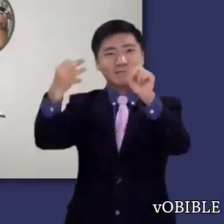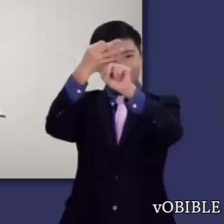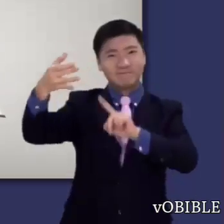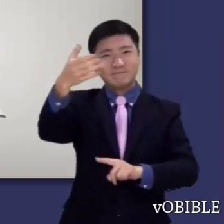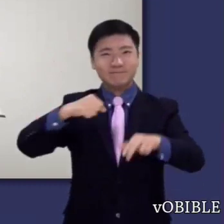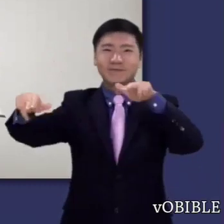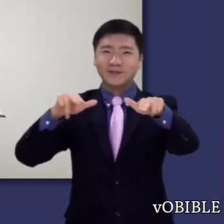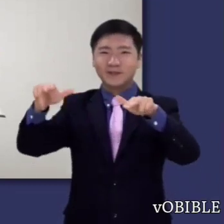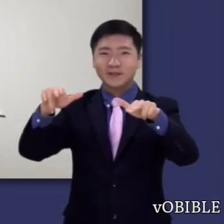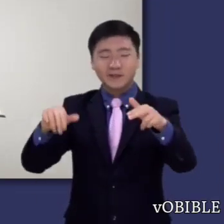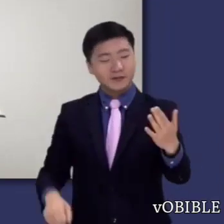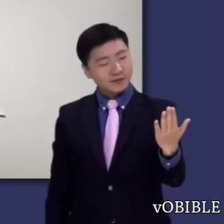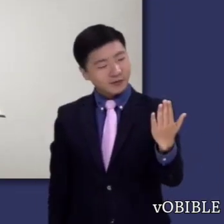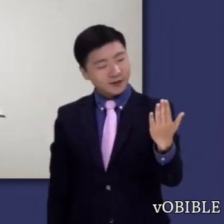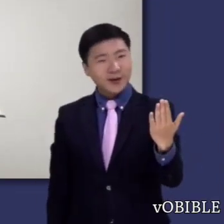王？